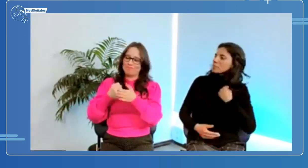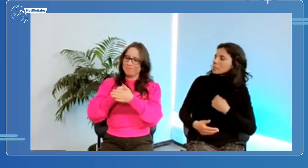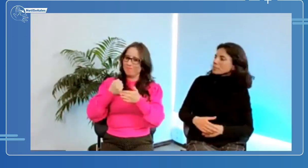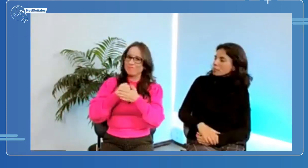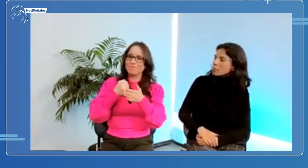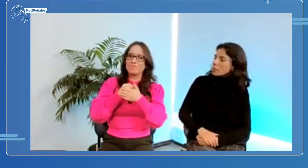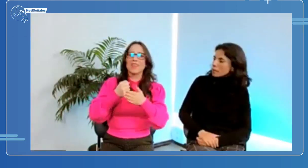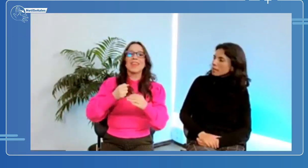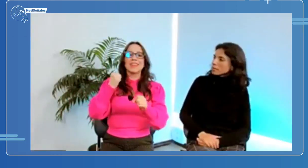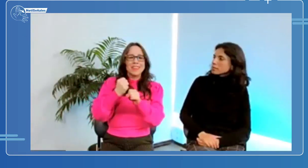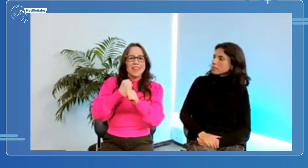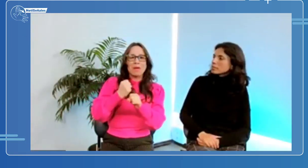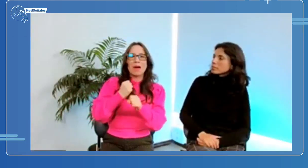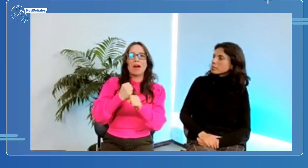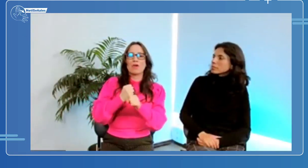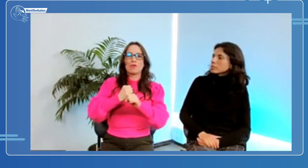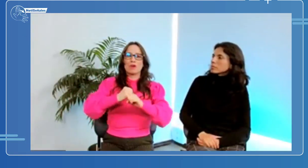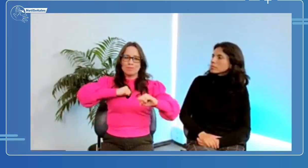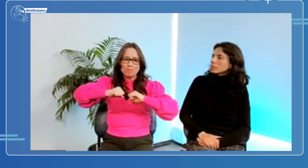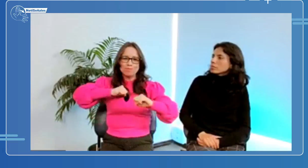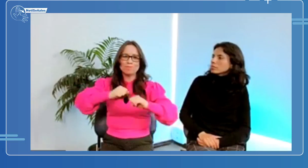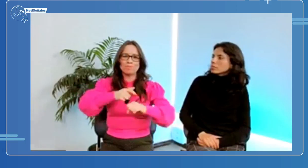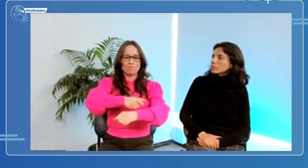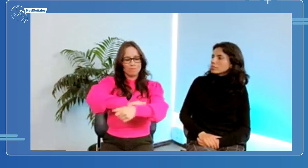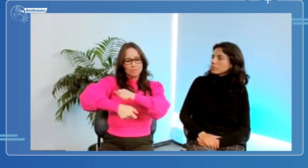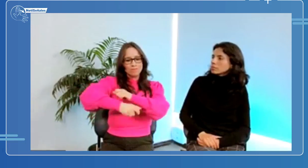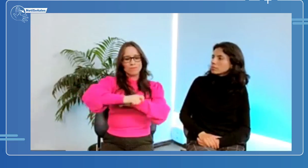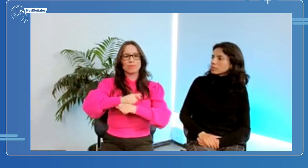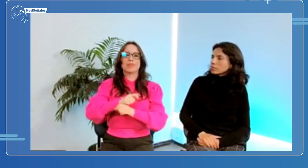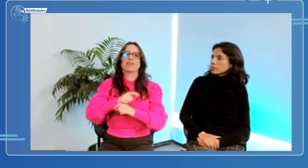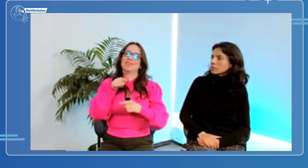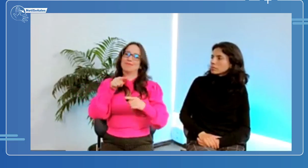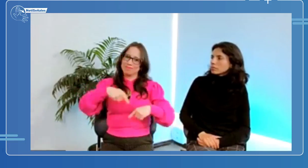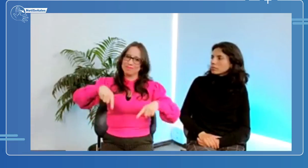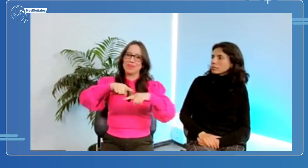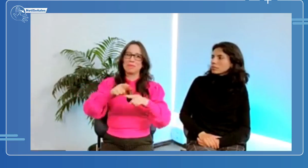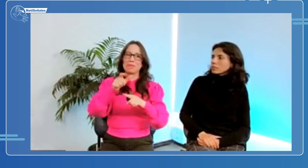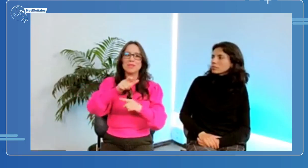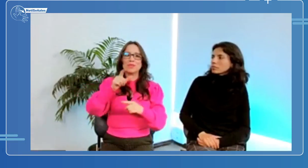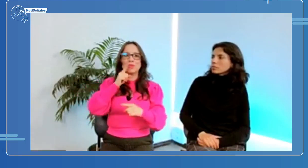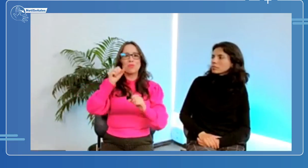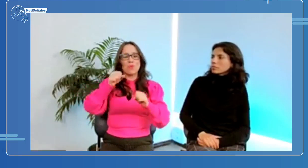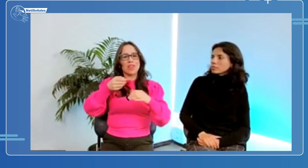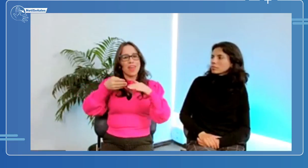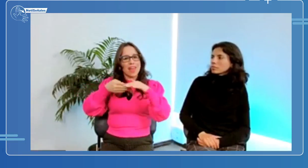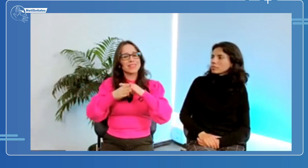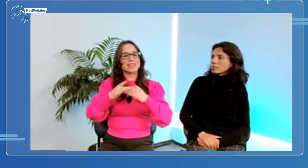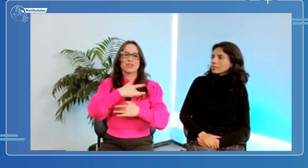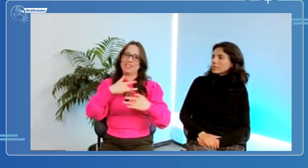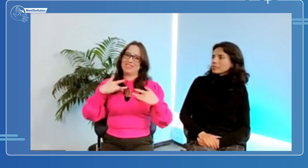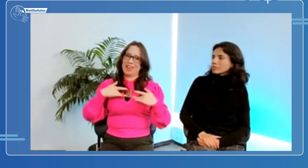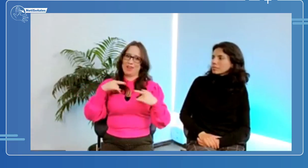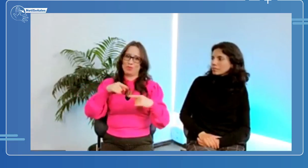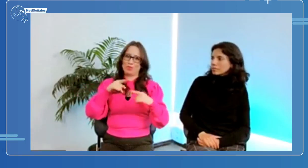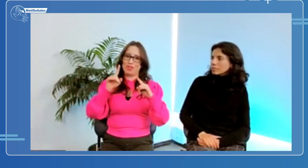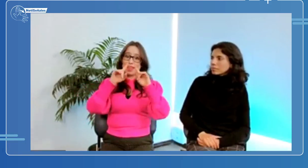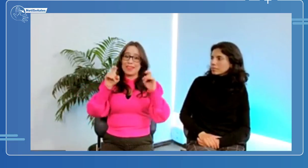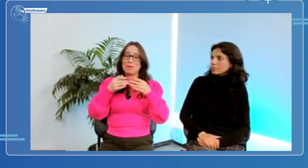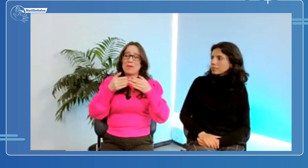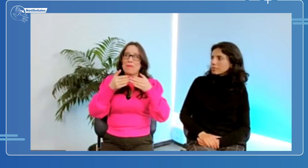nos están viendo. Nosotras continuaremos con el trabajo, con la gestión, poniéndonos la camiseta, pensando en las